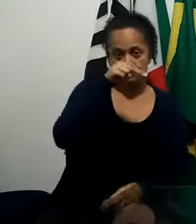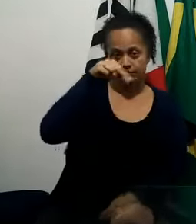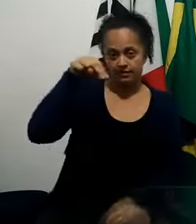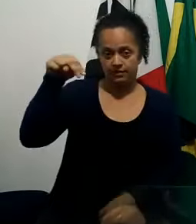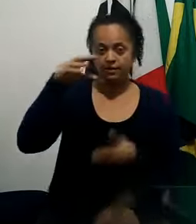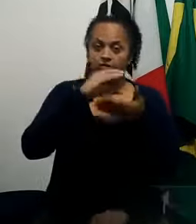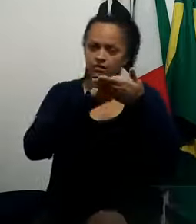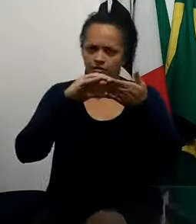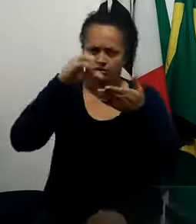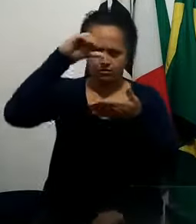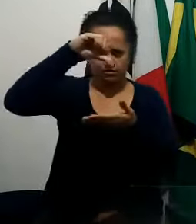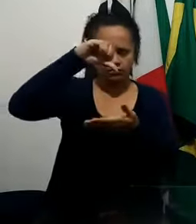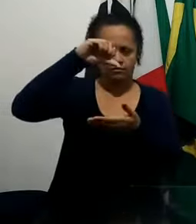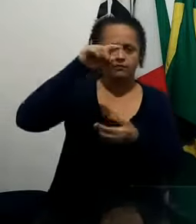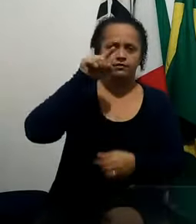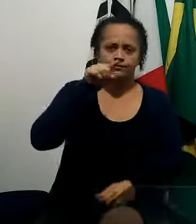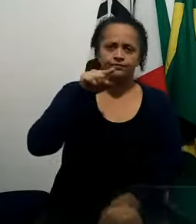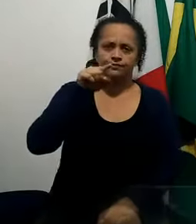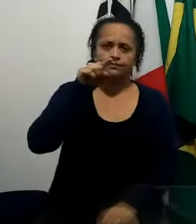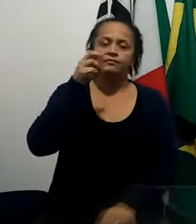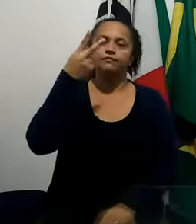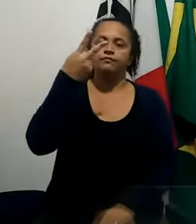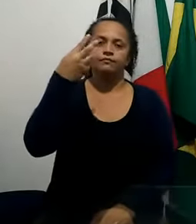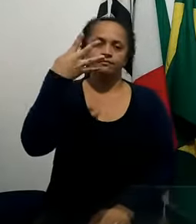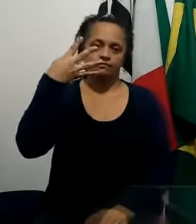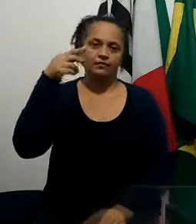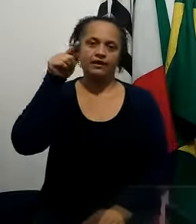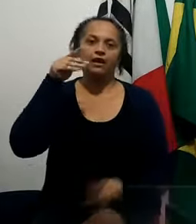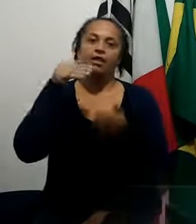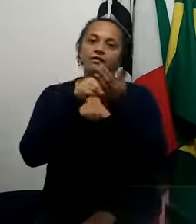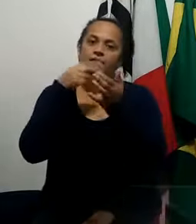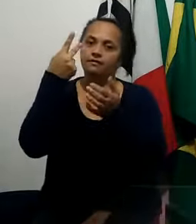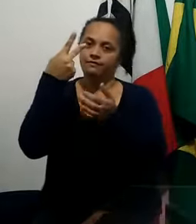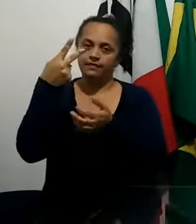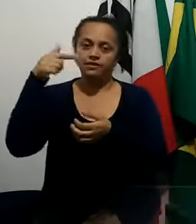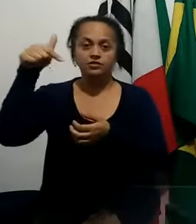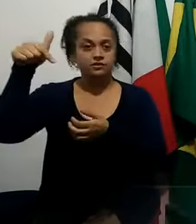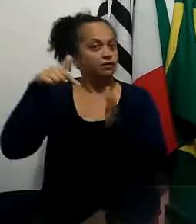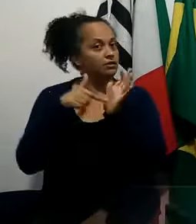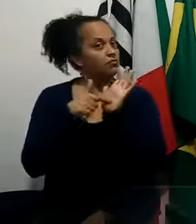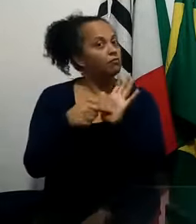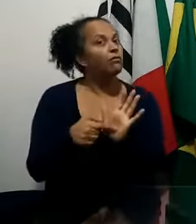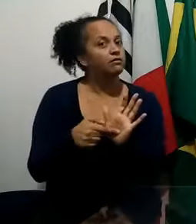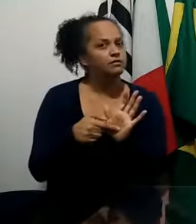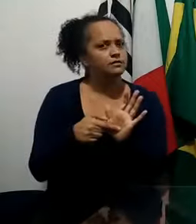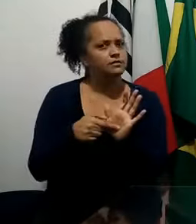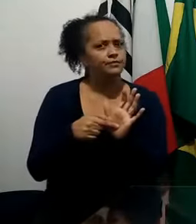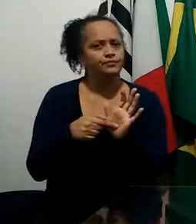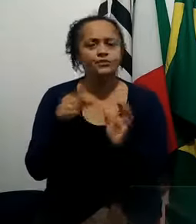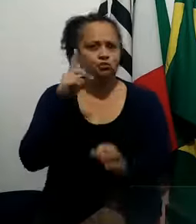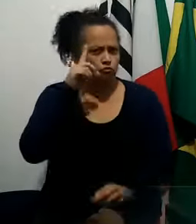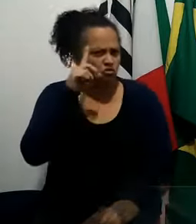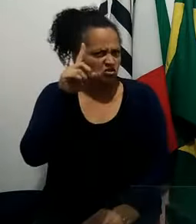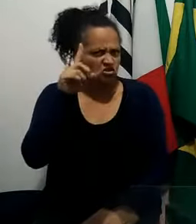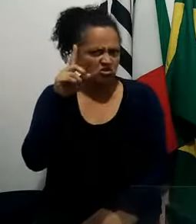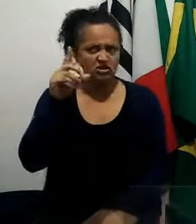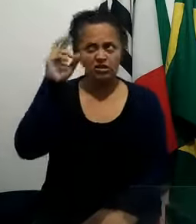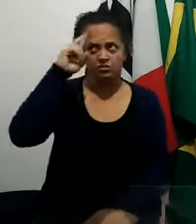do 24 ao 27, a grande tribulação é a última